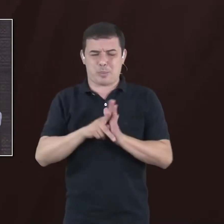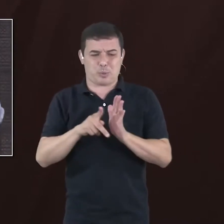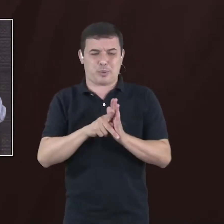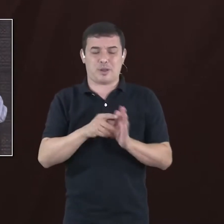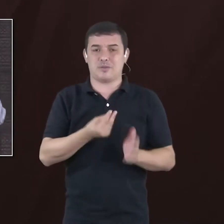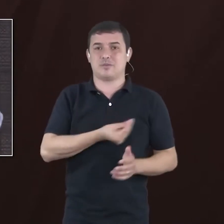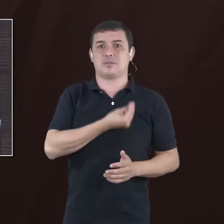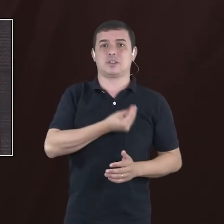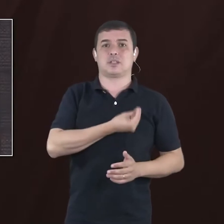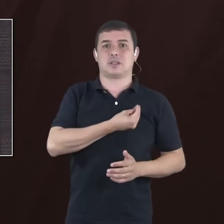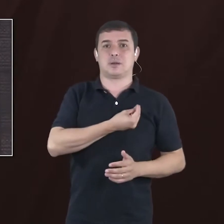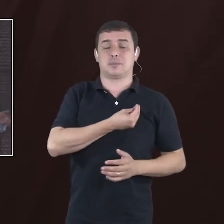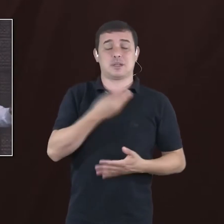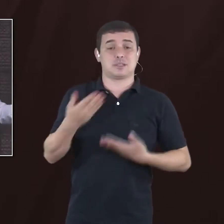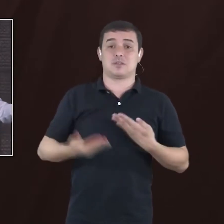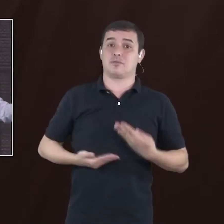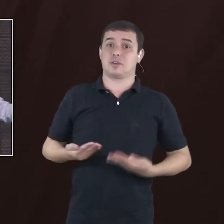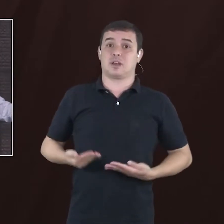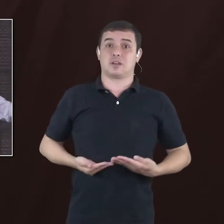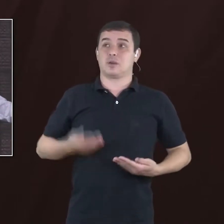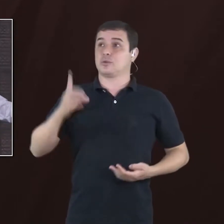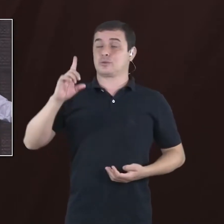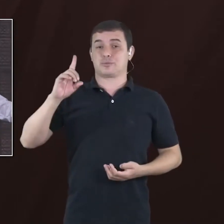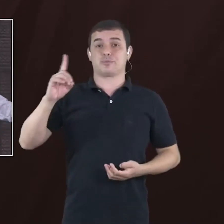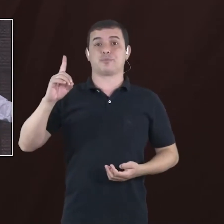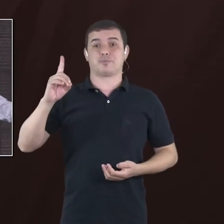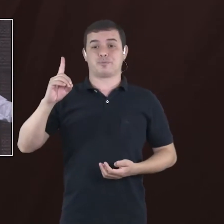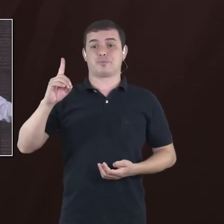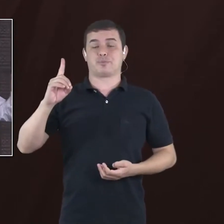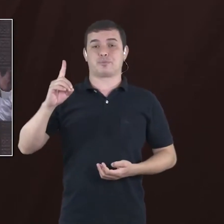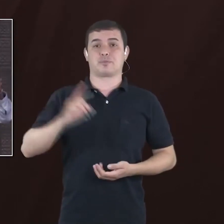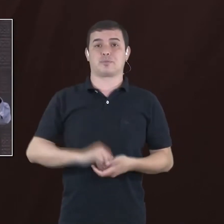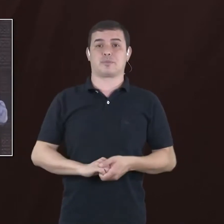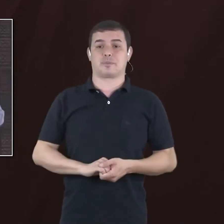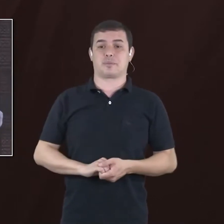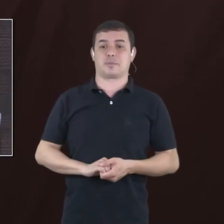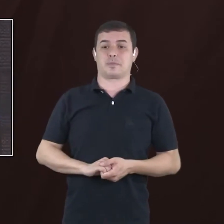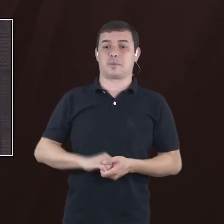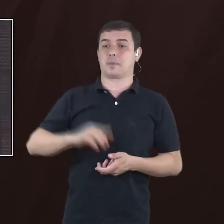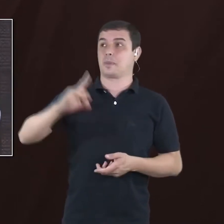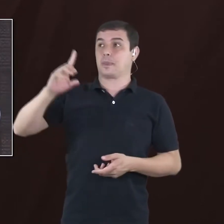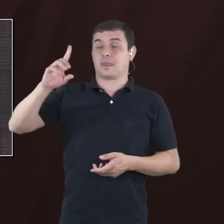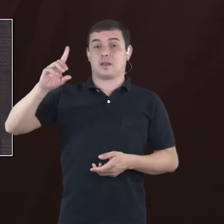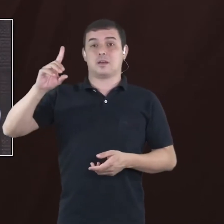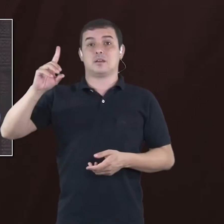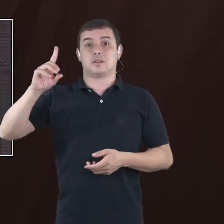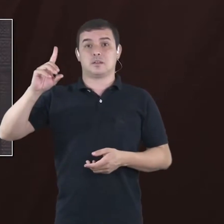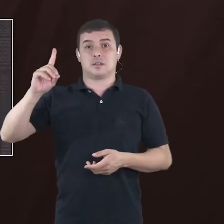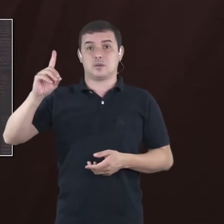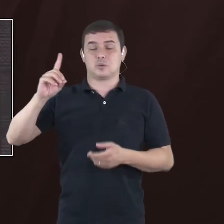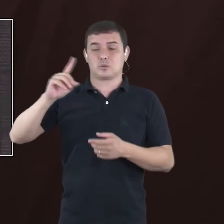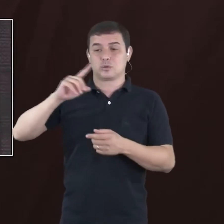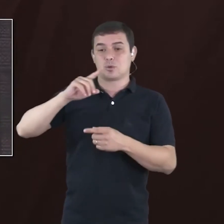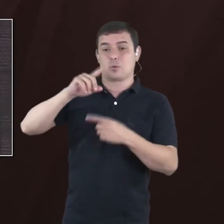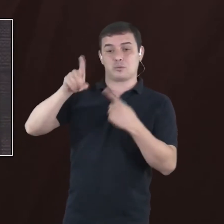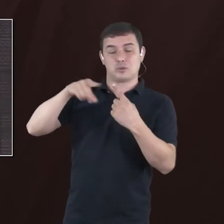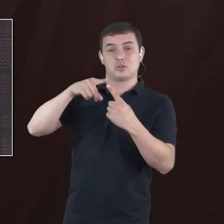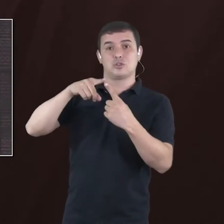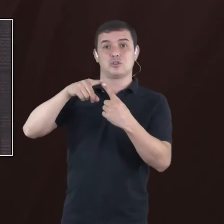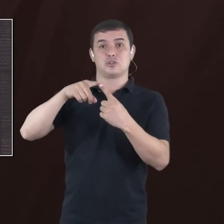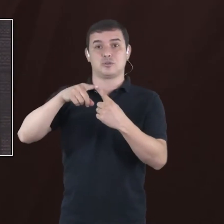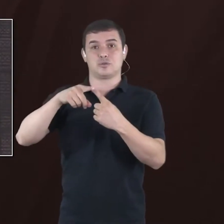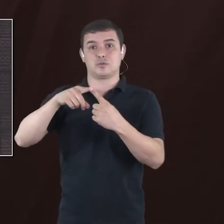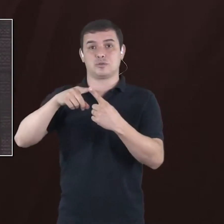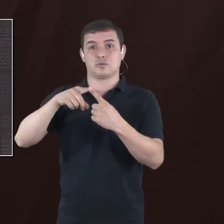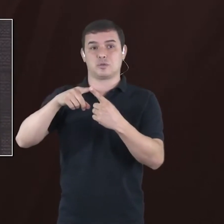procedimento para servir ao Senhor. Irmãos, eu não sei mais o que dizer. Deus deseja que isso seja estabelecido por